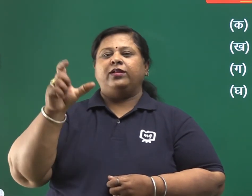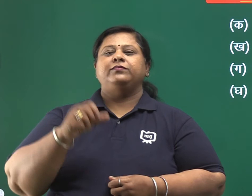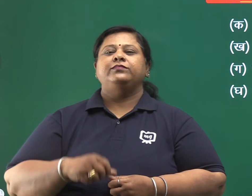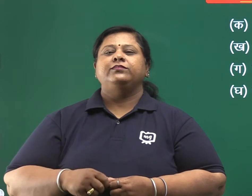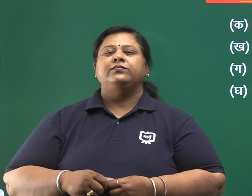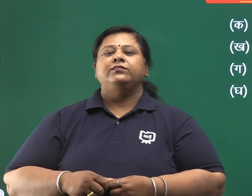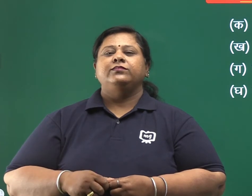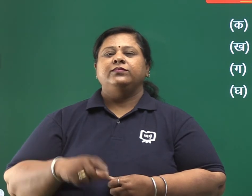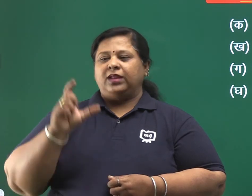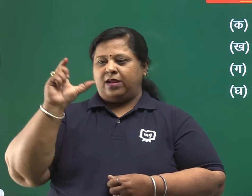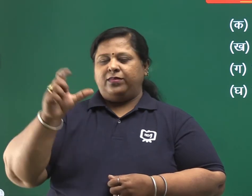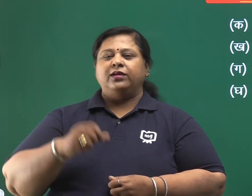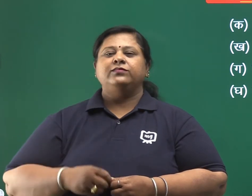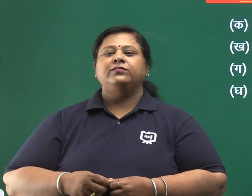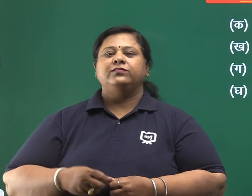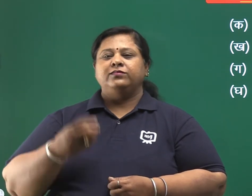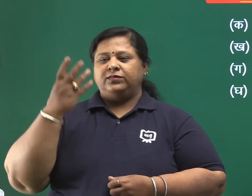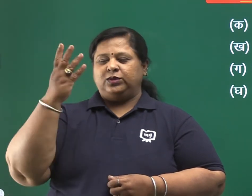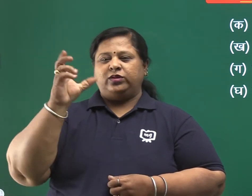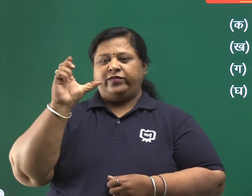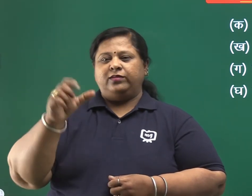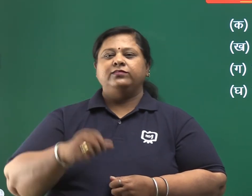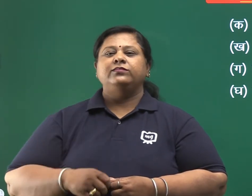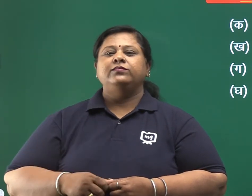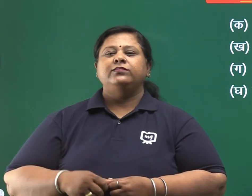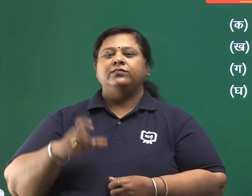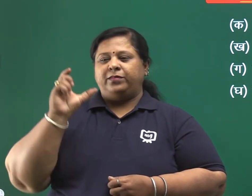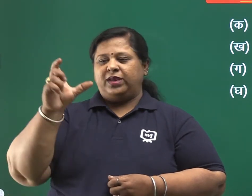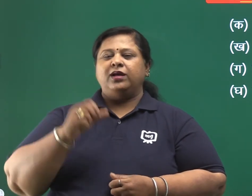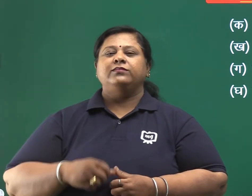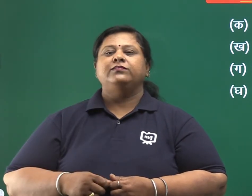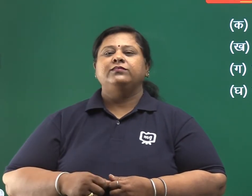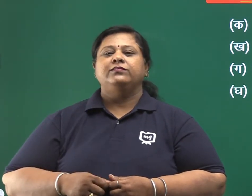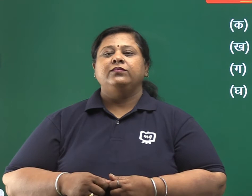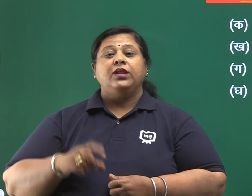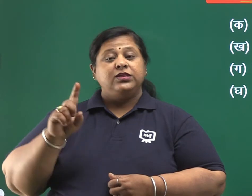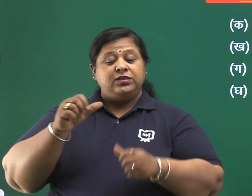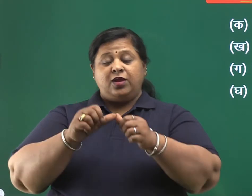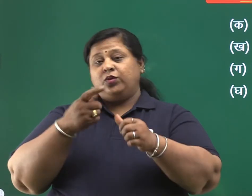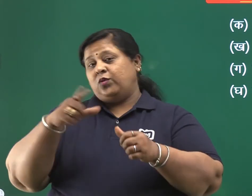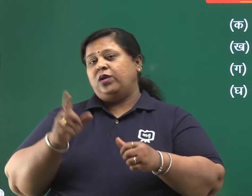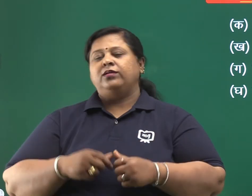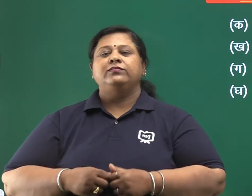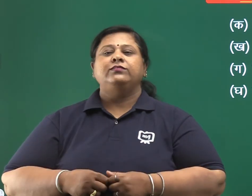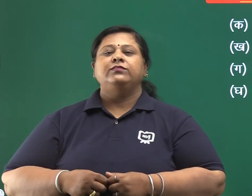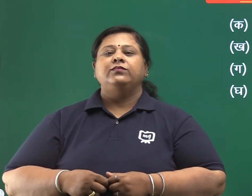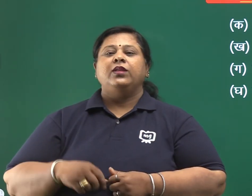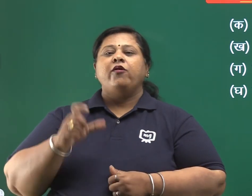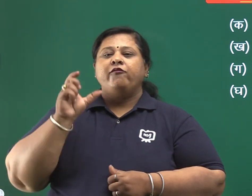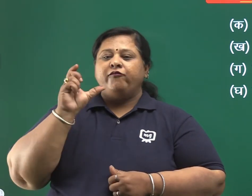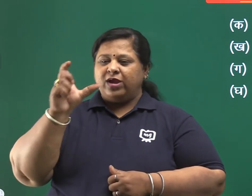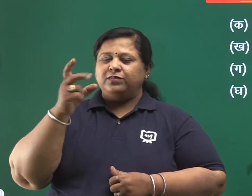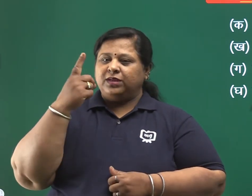विकल्प कमला और चौथा विकल्प मीरा। सही उत्तर होगा विकल्प